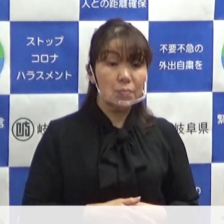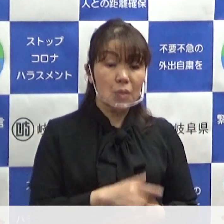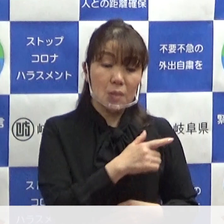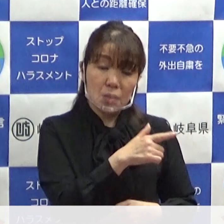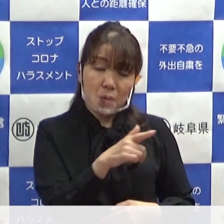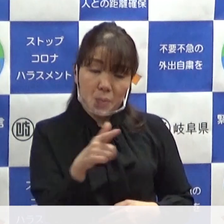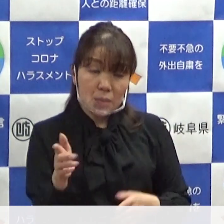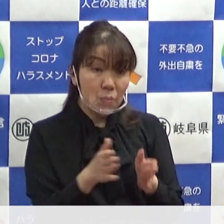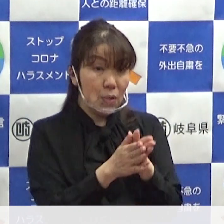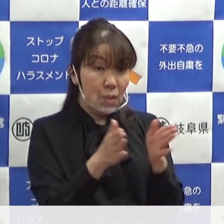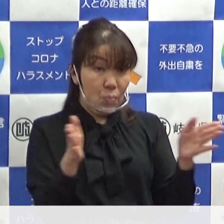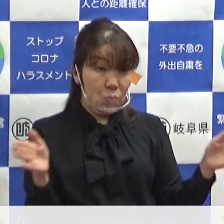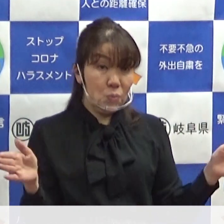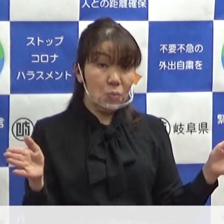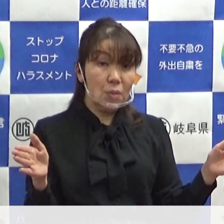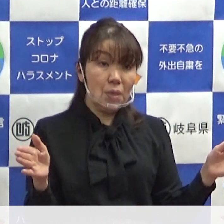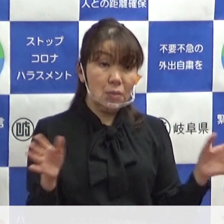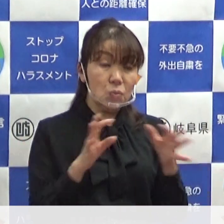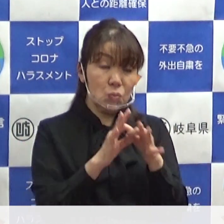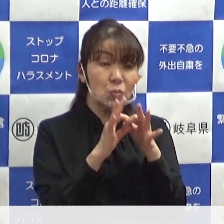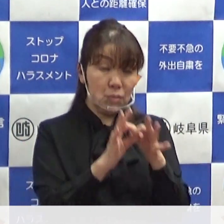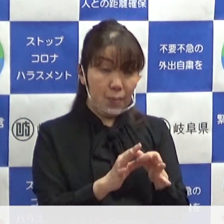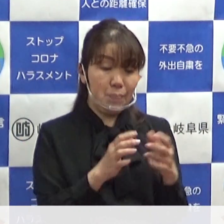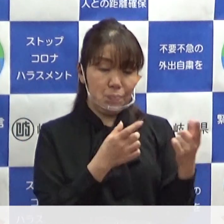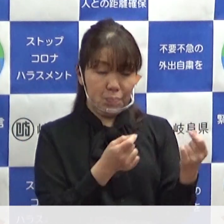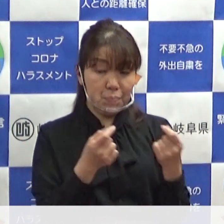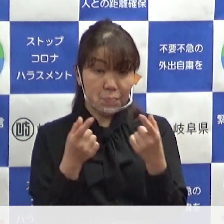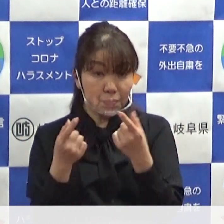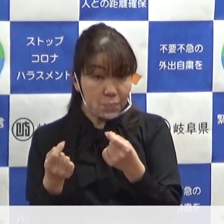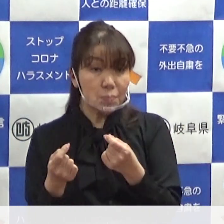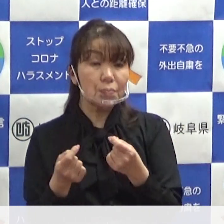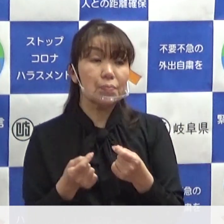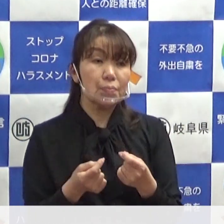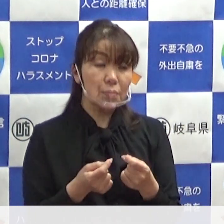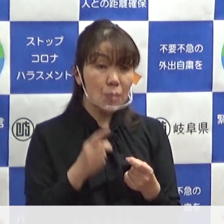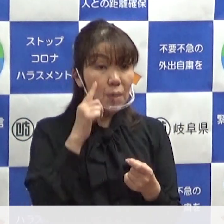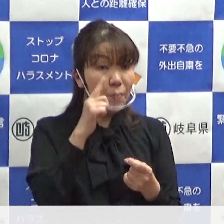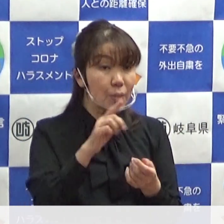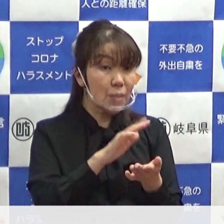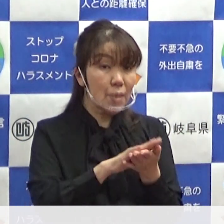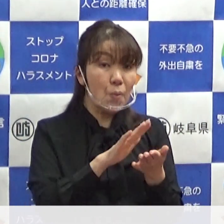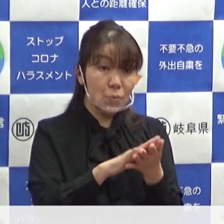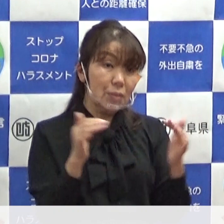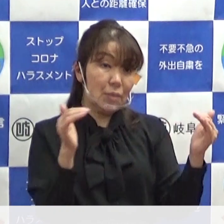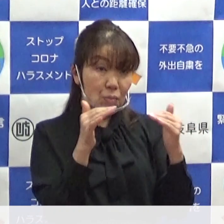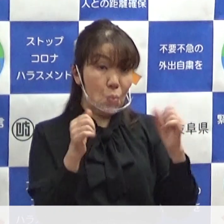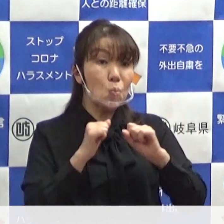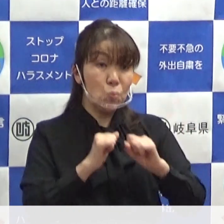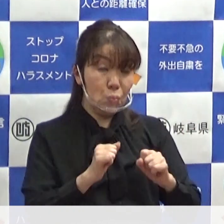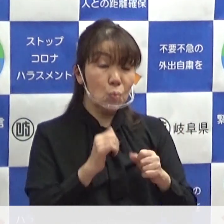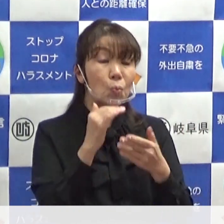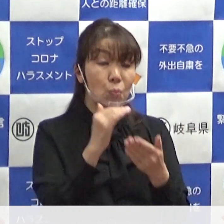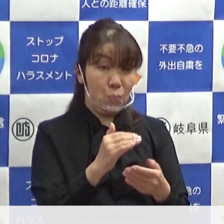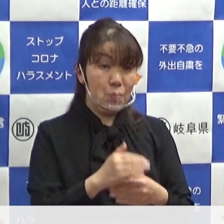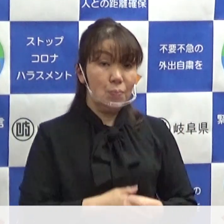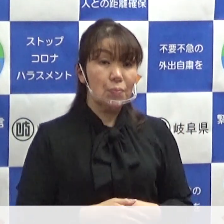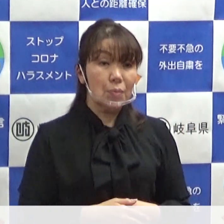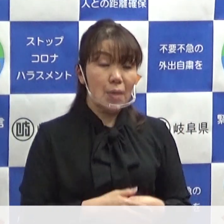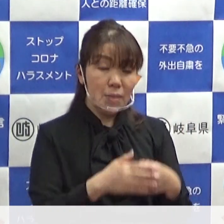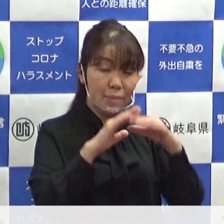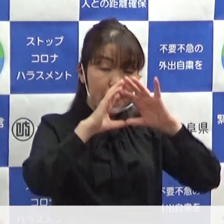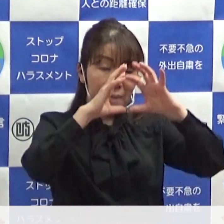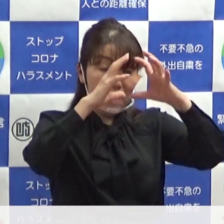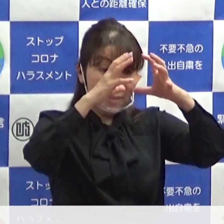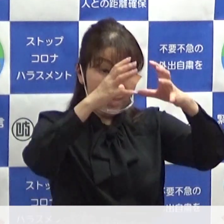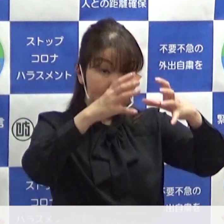まざまな分野について、徹底的な見直しというか議論していこうということで、まあ、世界全